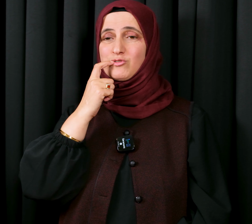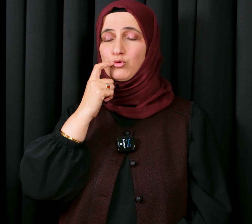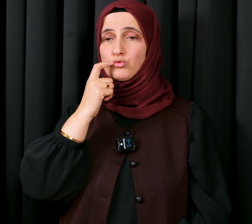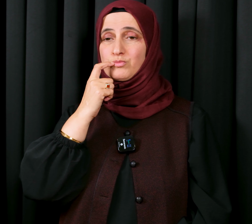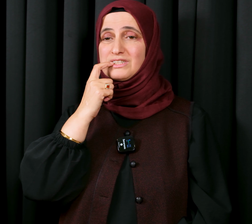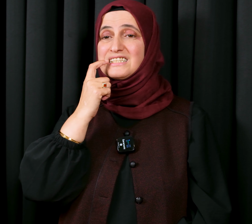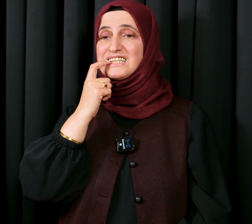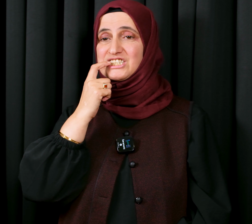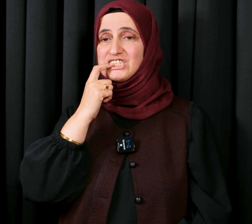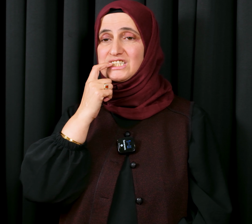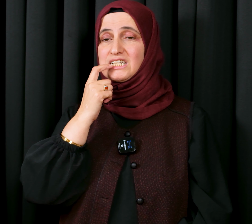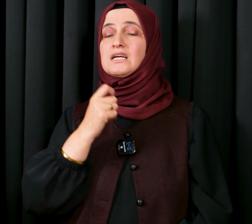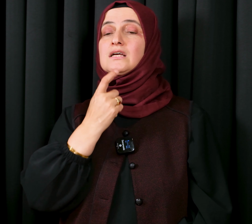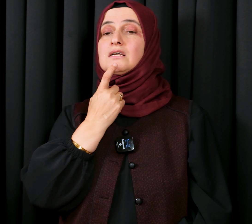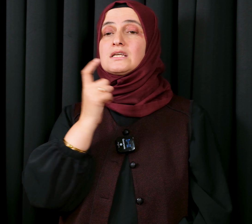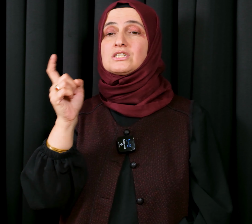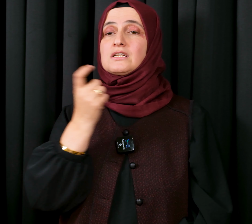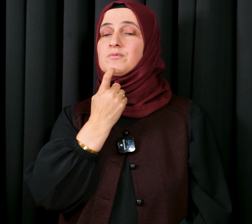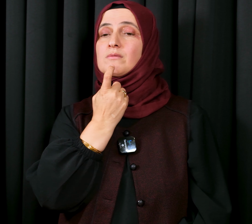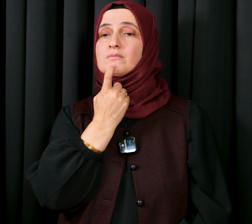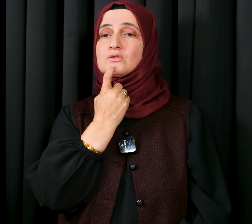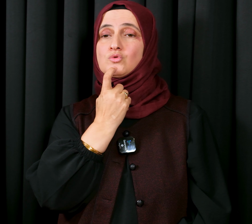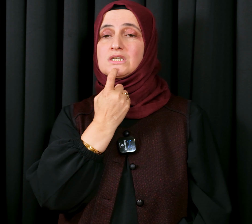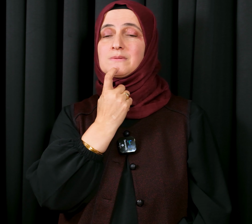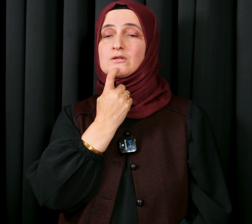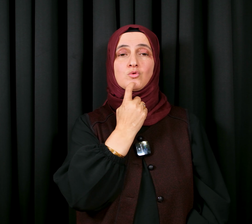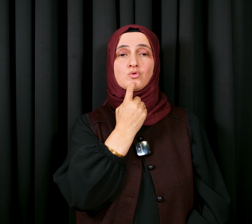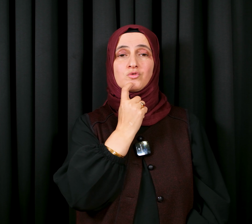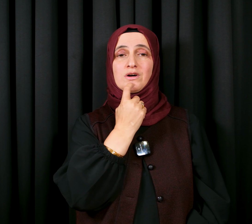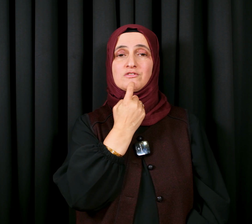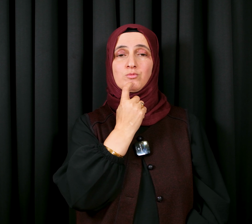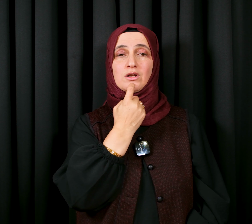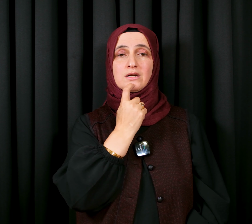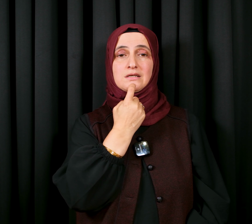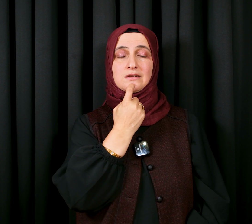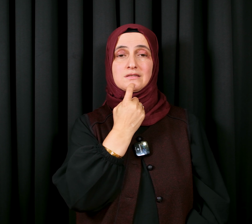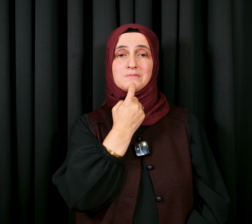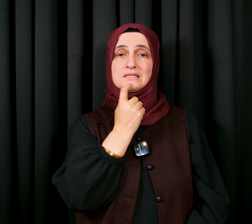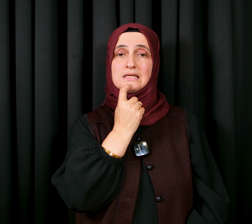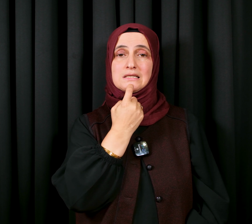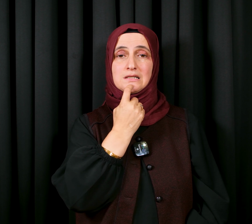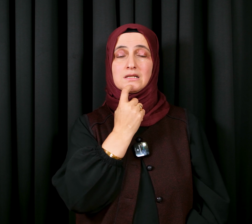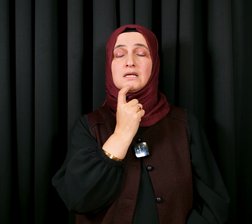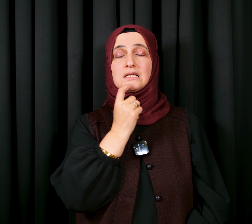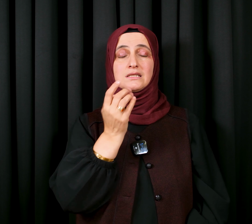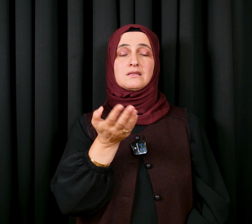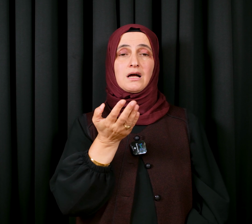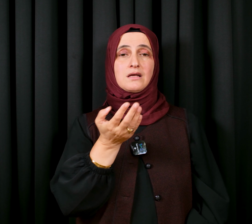dokunduğumuzda yaş. İşaret parmağımızı şu çenemize dokundurup hafif böyle hareket ettiğimizde yıl. Yıllardan